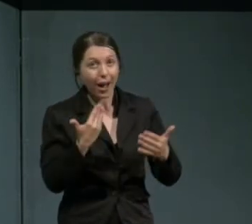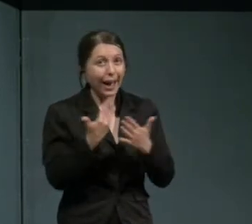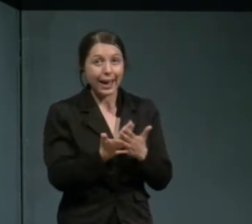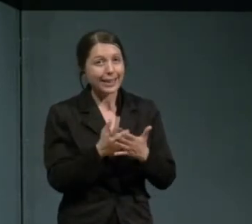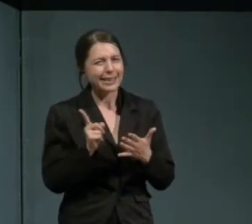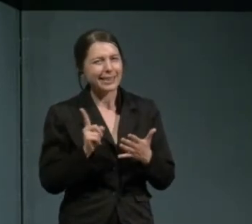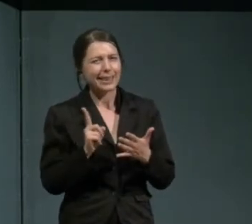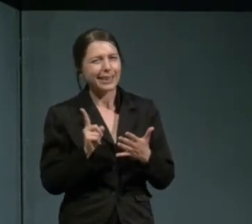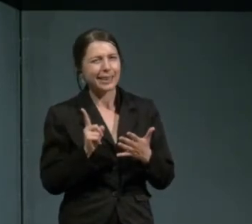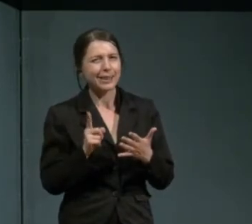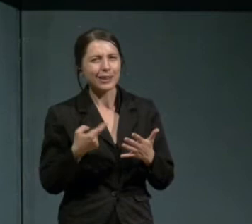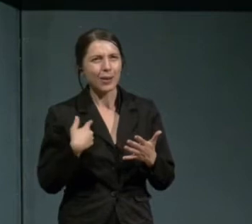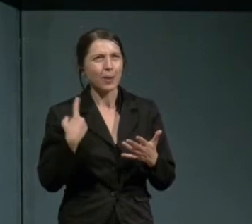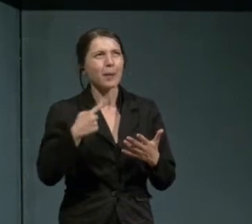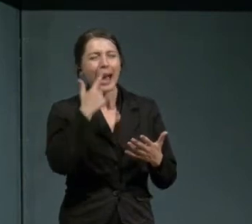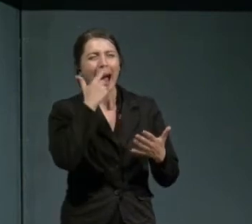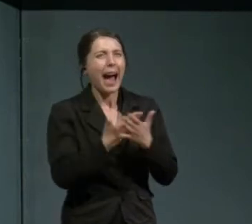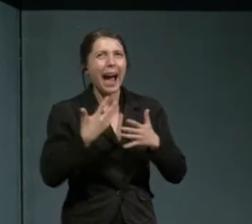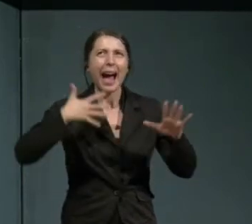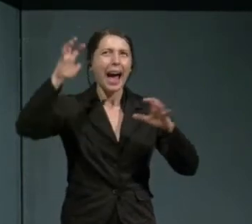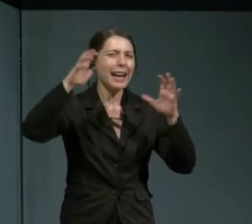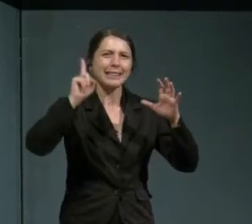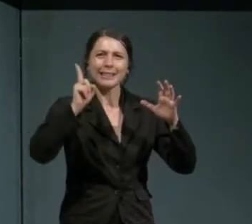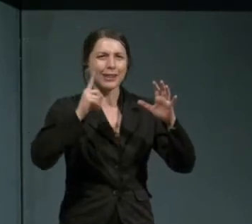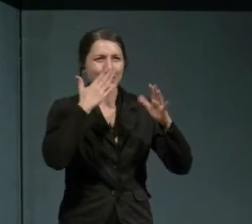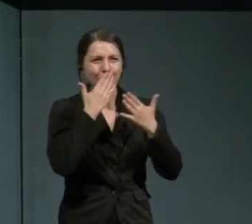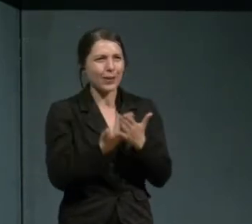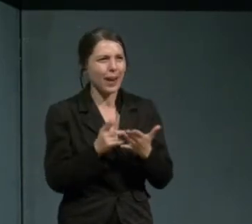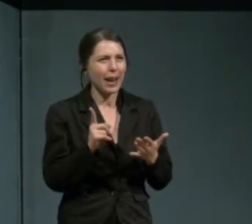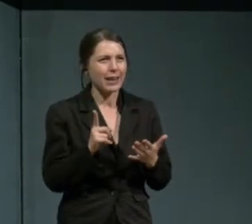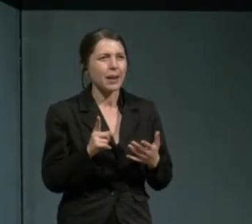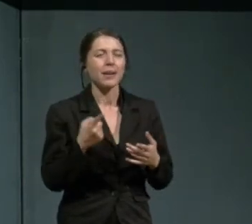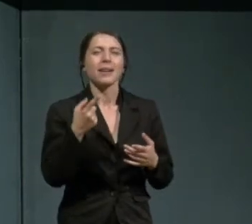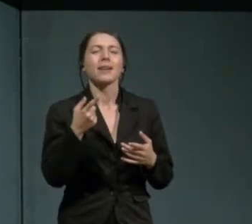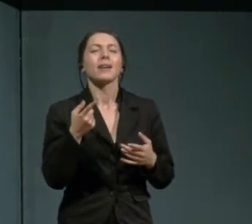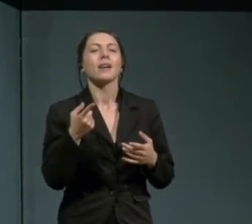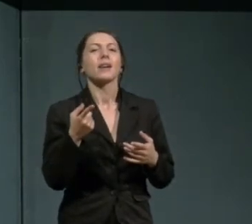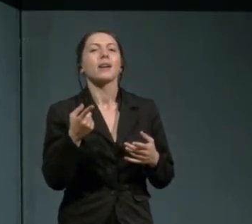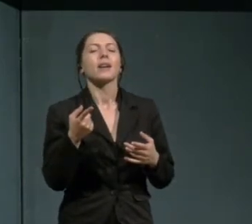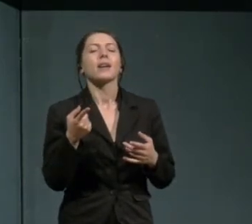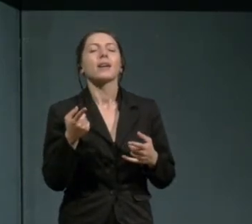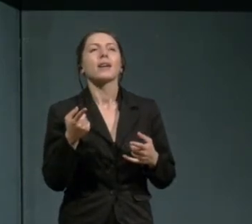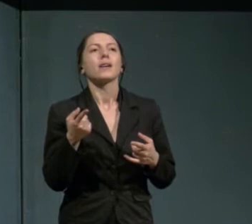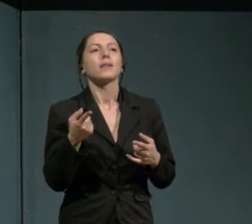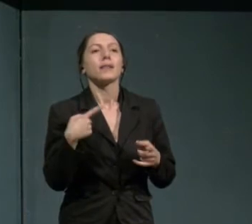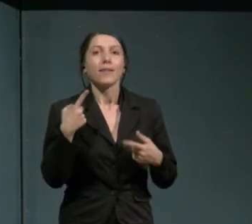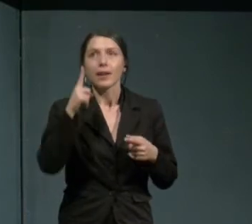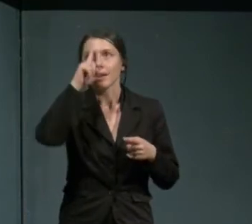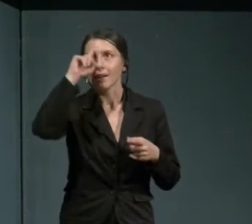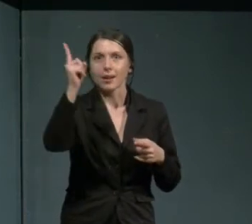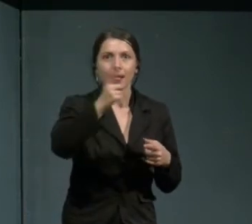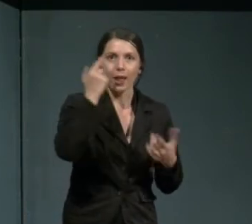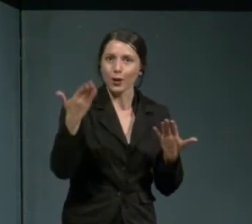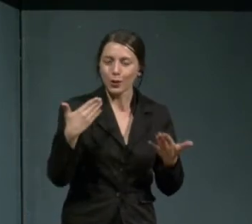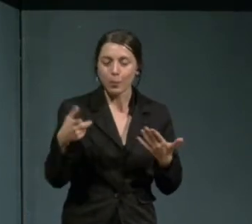per adeguato per farlo per poterlo fare per poter salire gli verranno le vertigini